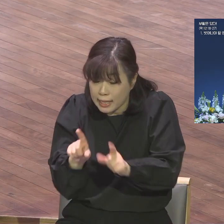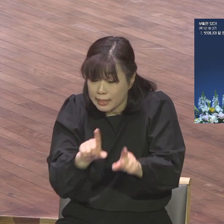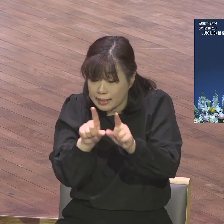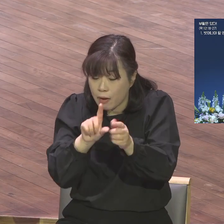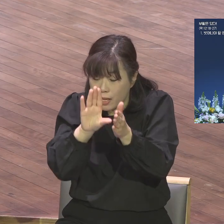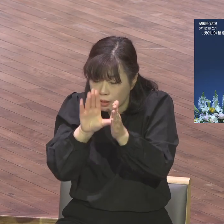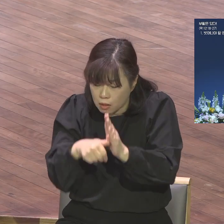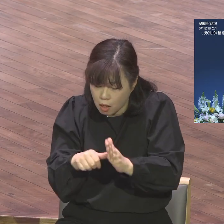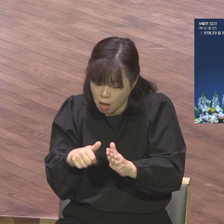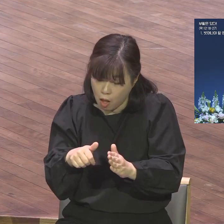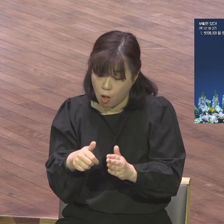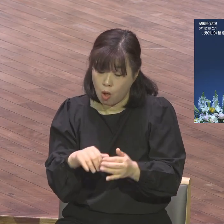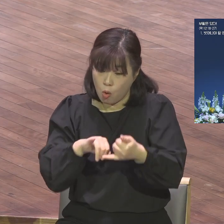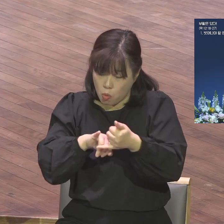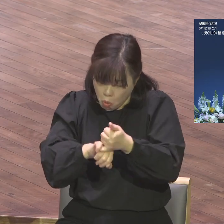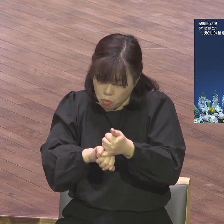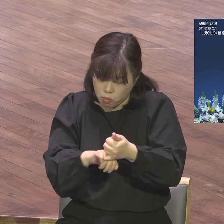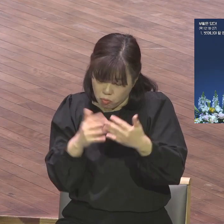성경을 올바로 알고